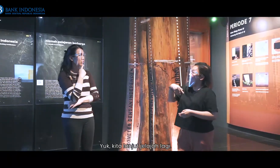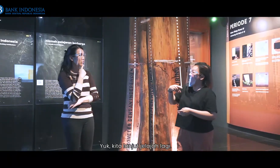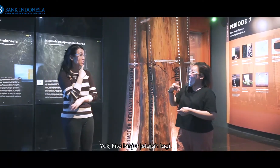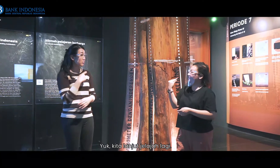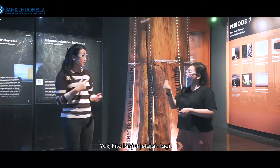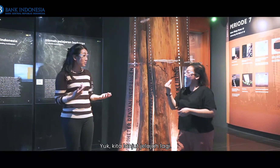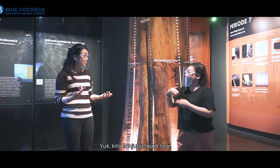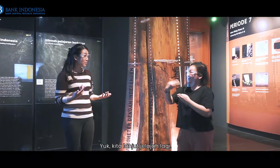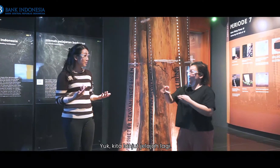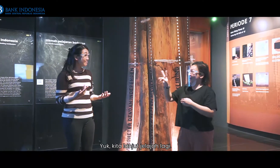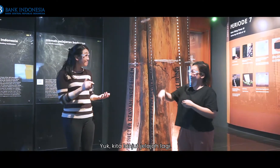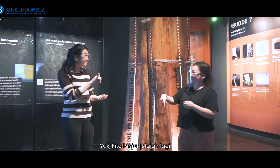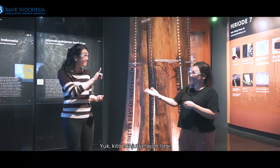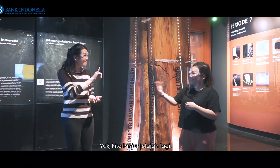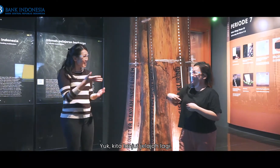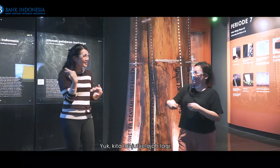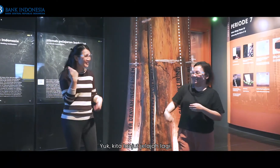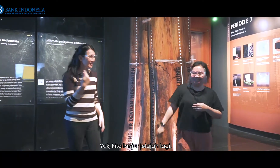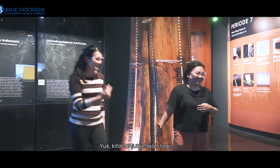Yuk, kita lanjut jelajah lagi. Yuk!